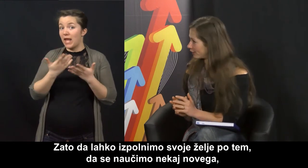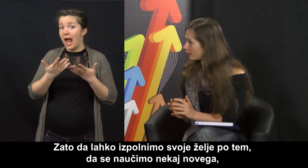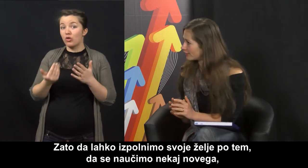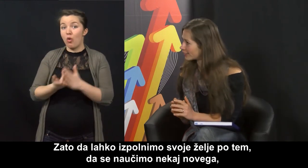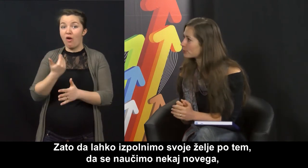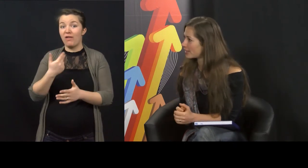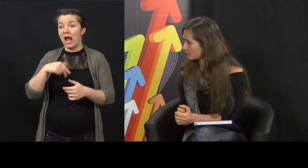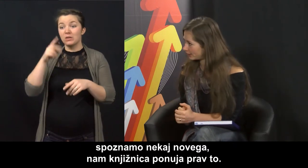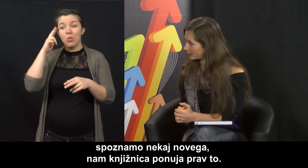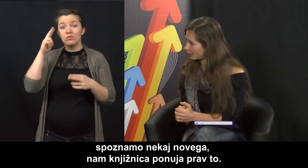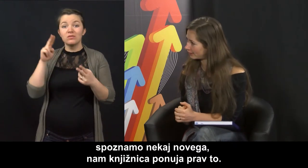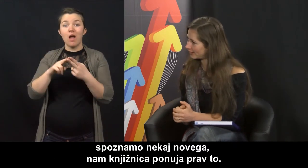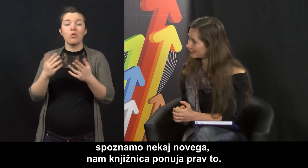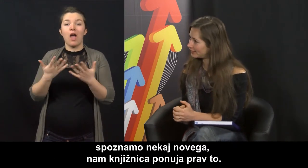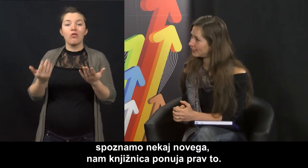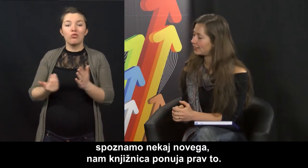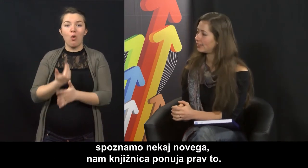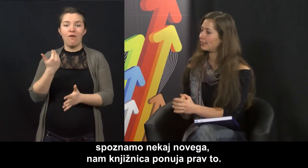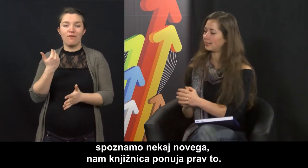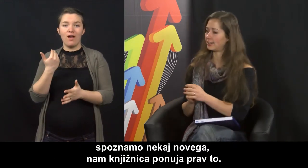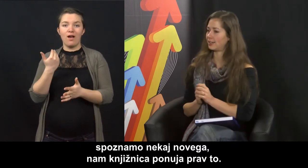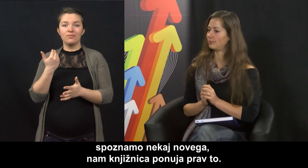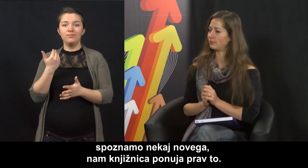naučimo nekaj novega, spoznamo nekaj novega,